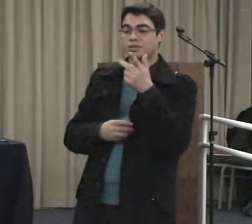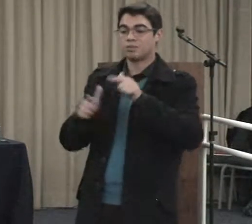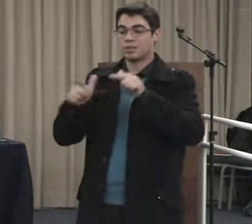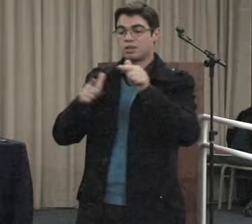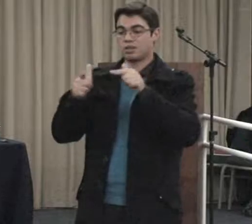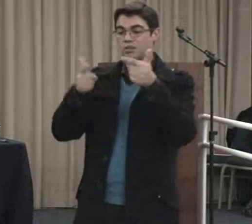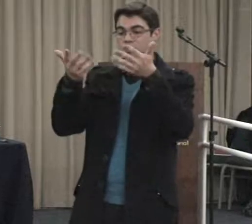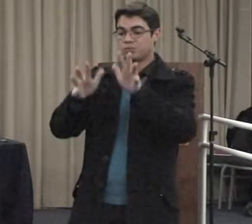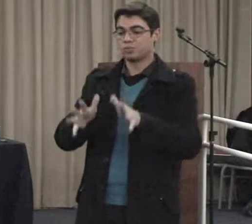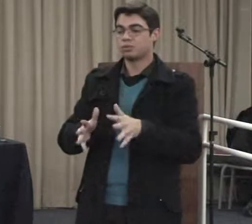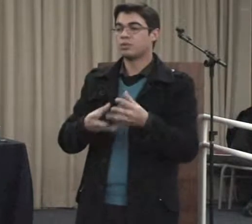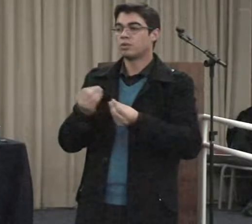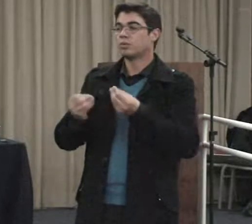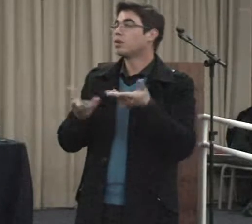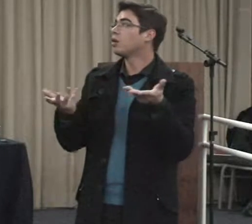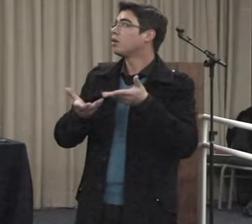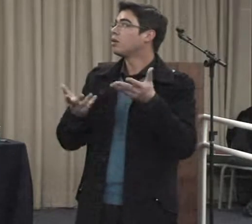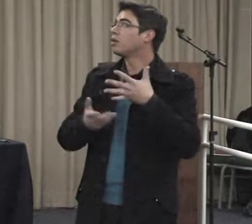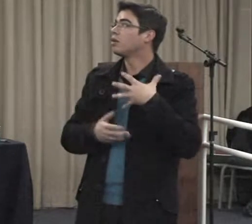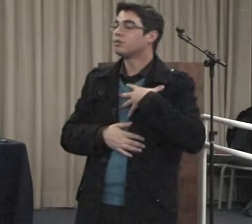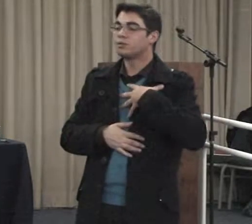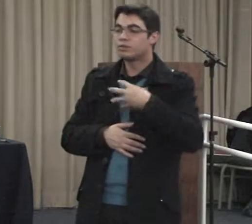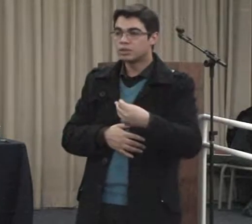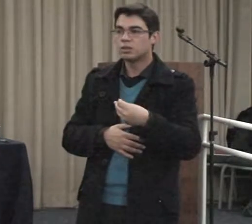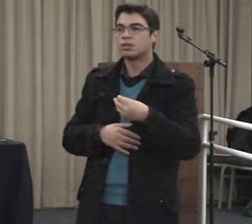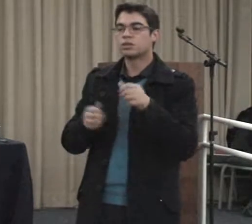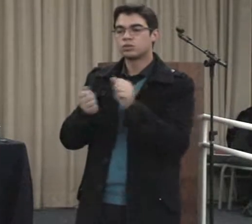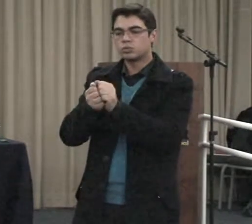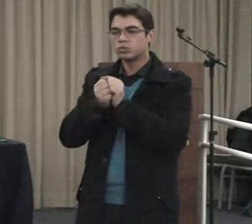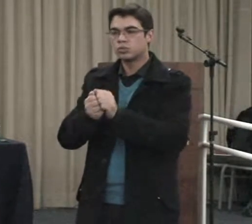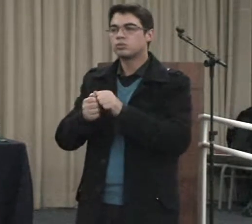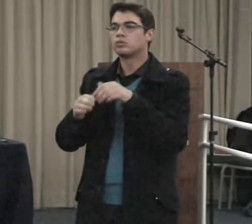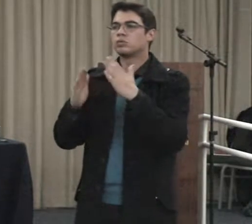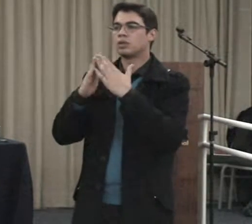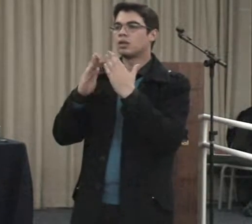Então foram morar com a filha. Vamos resolver tudo.